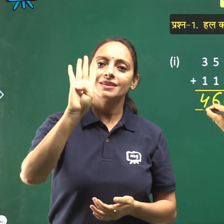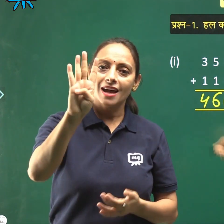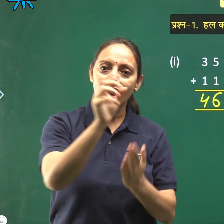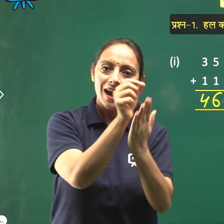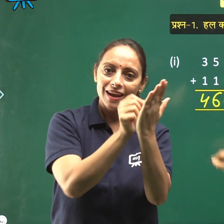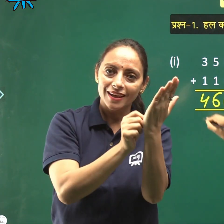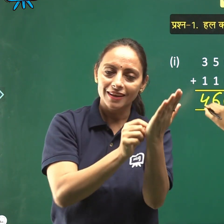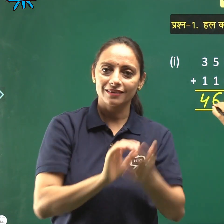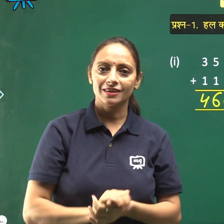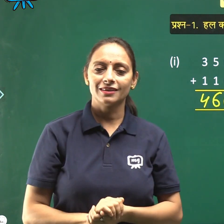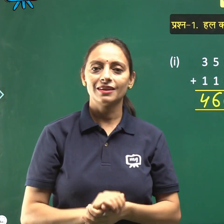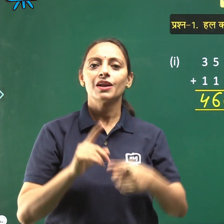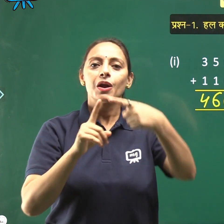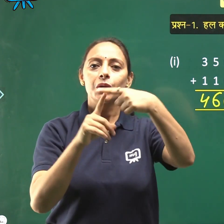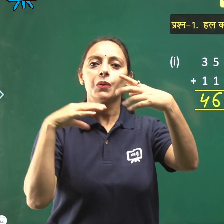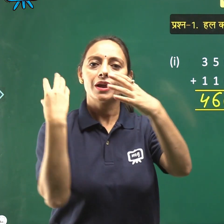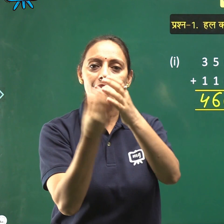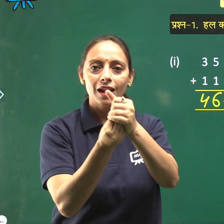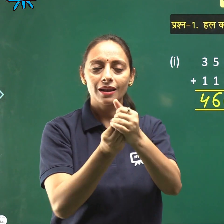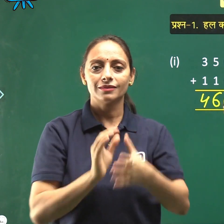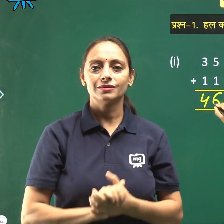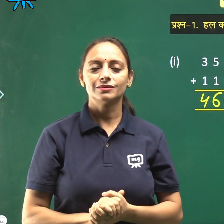3 प्लस 1 4, टोटल